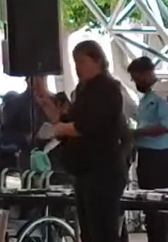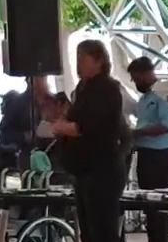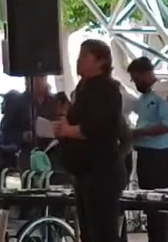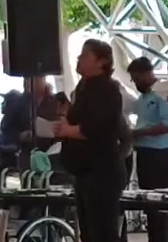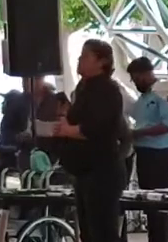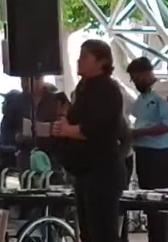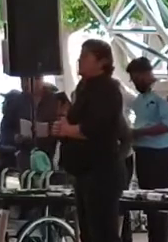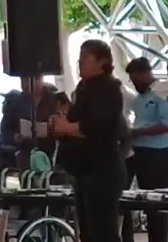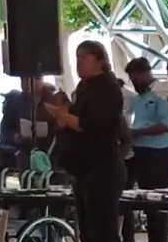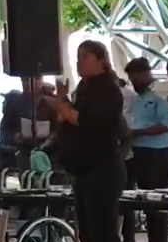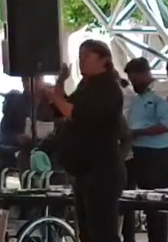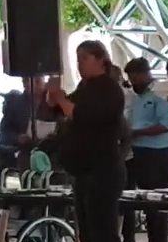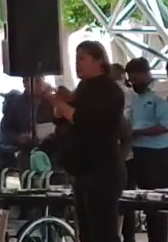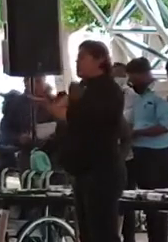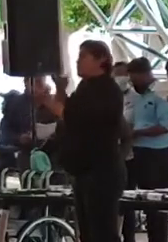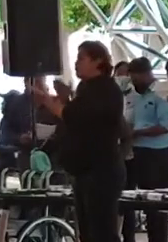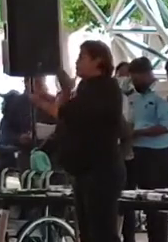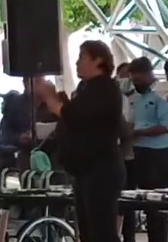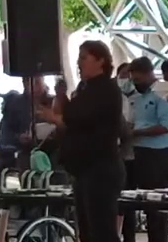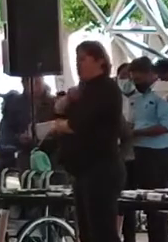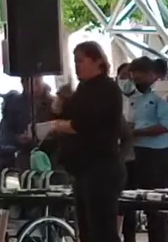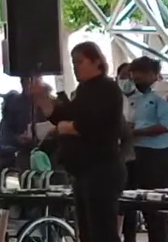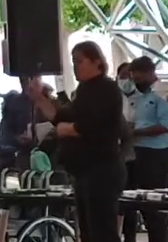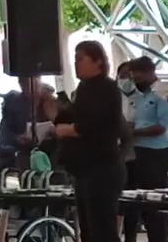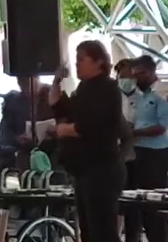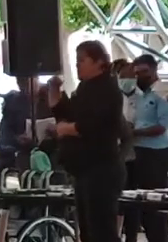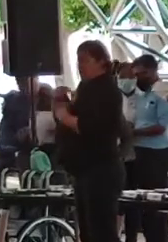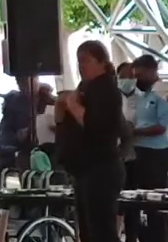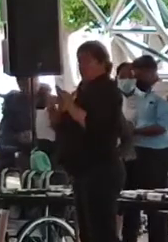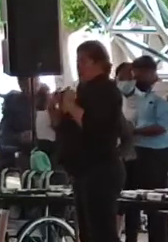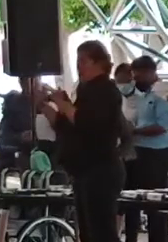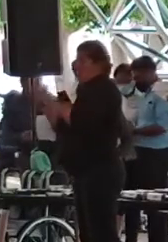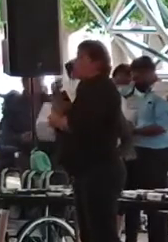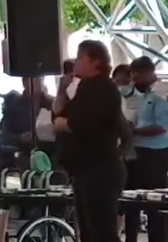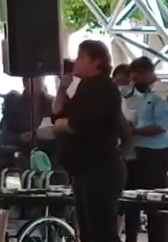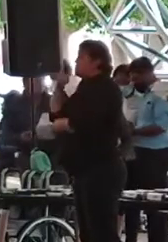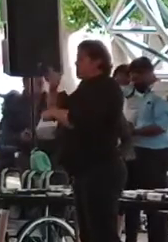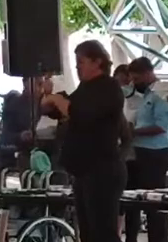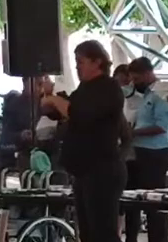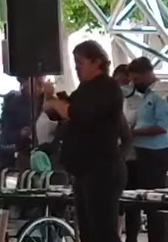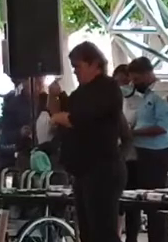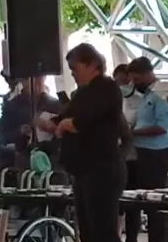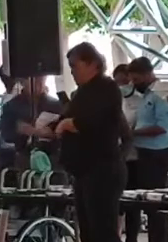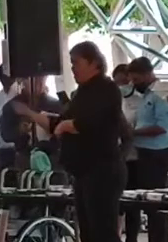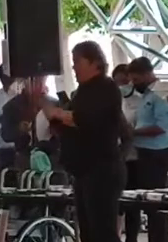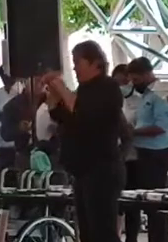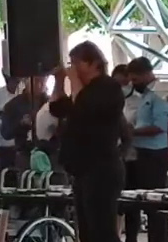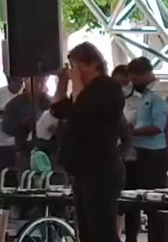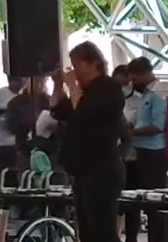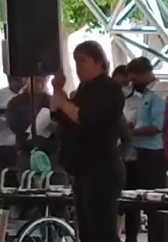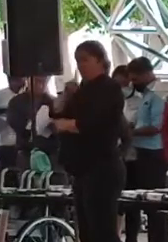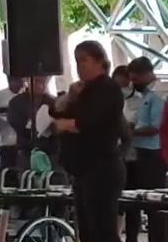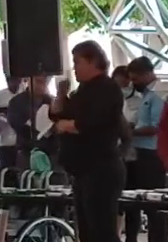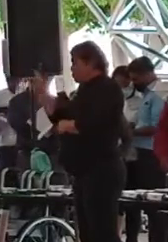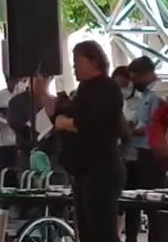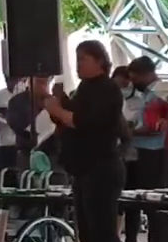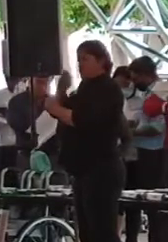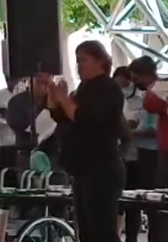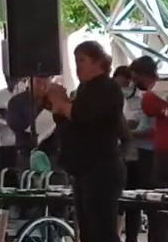la que no hayamos visitado y hayamos entregado a nuestros niños de primaria los lentes, así a todos los niños